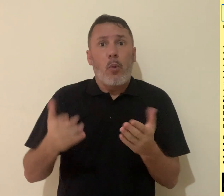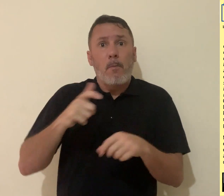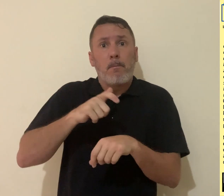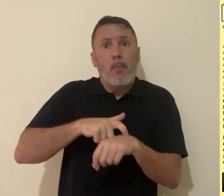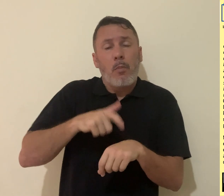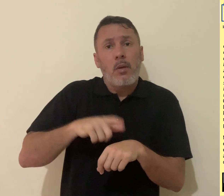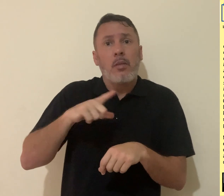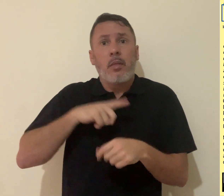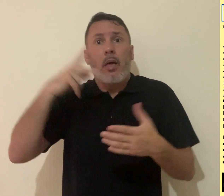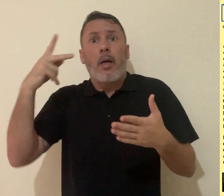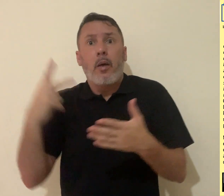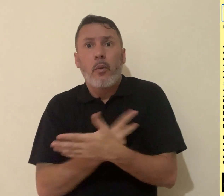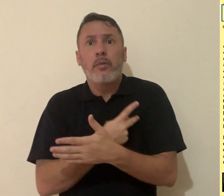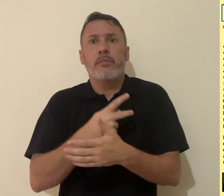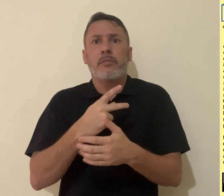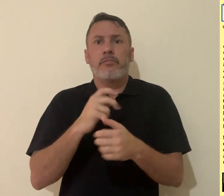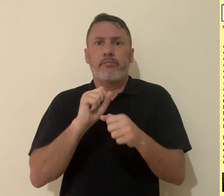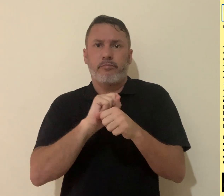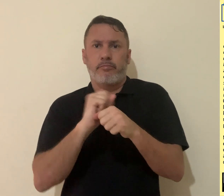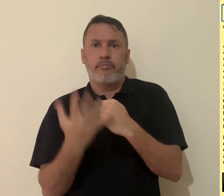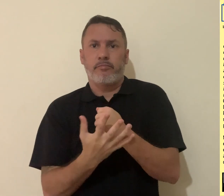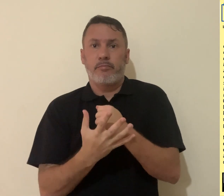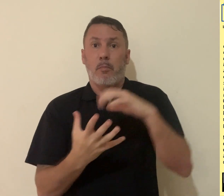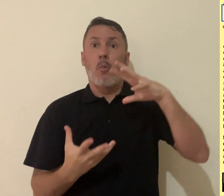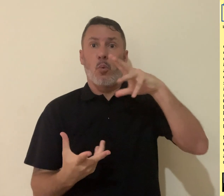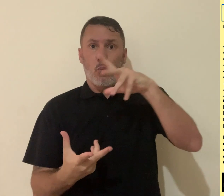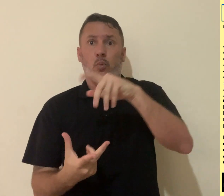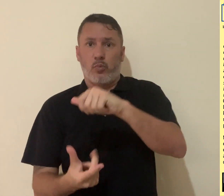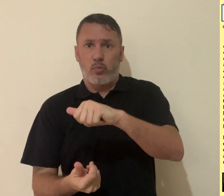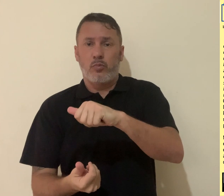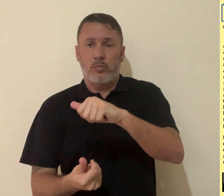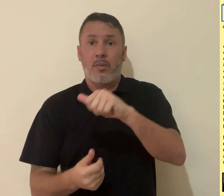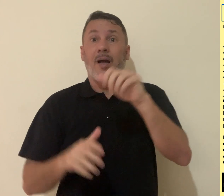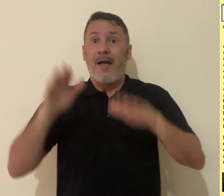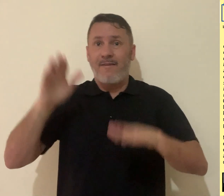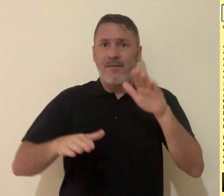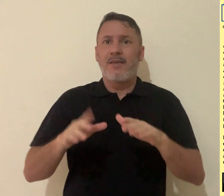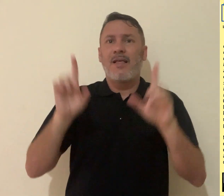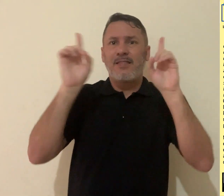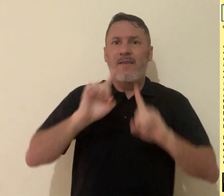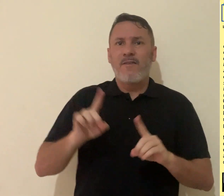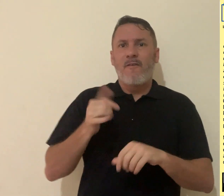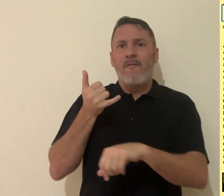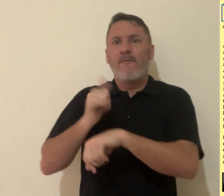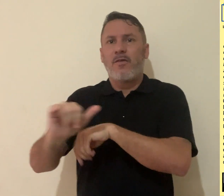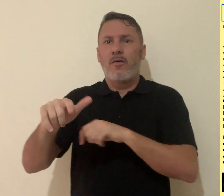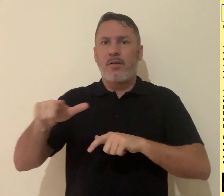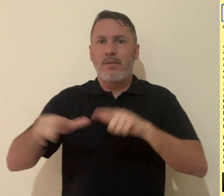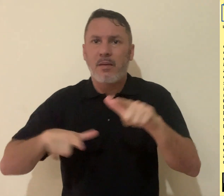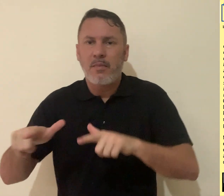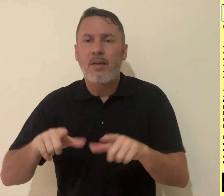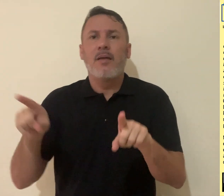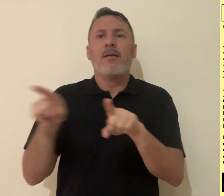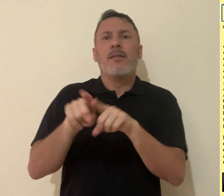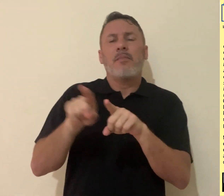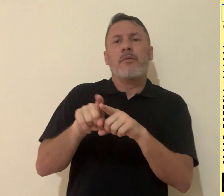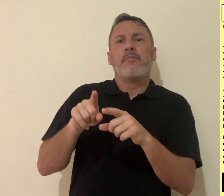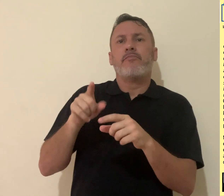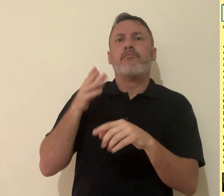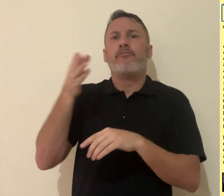considerando-se a situação excepcional em razão da pandemia do coronavírus as ausências ao trabalho a plantação